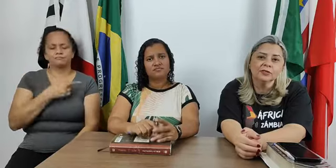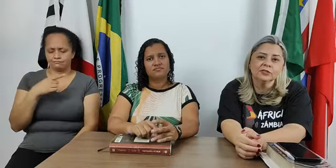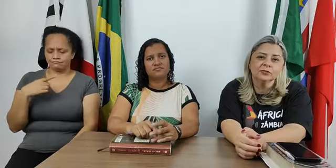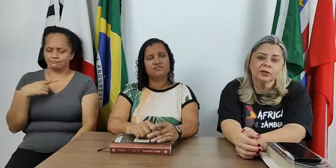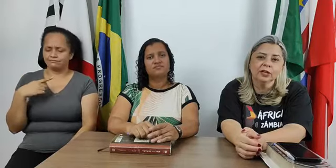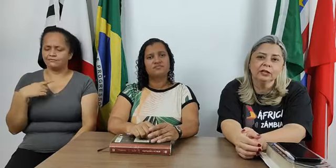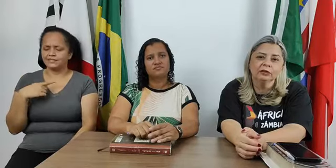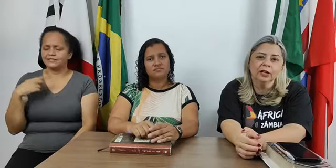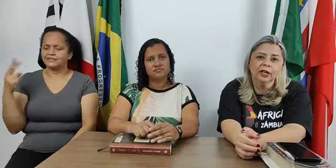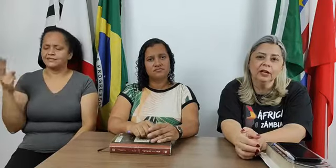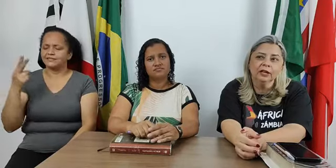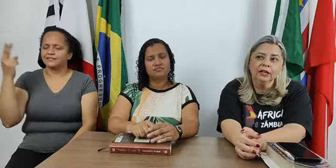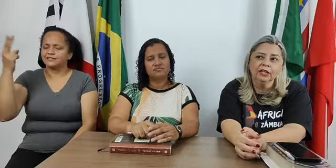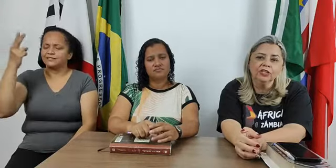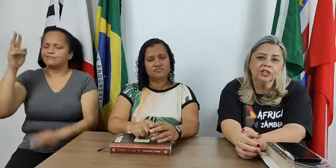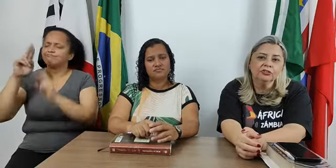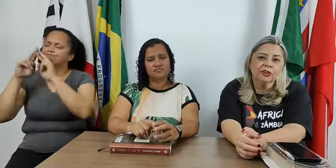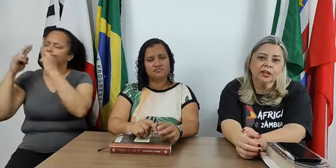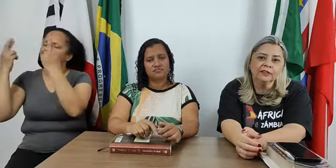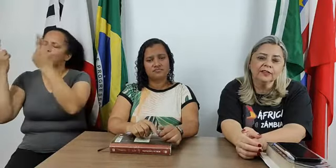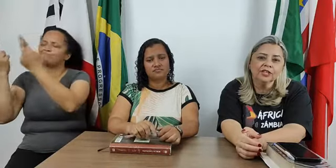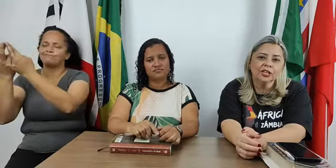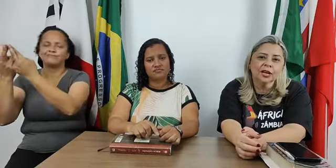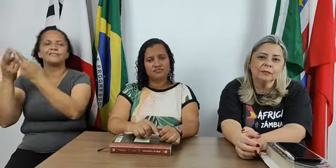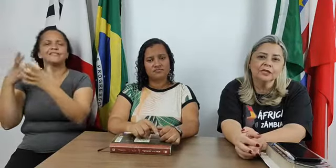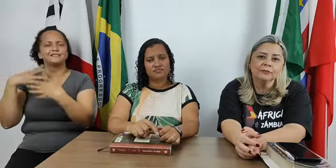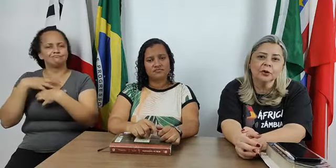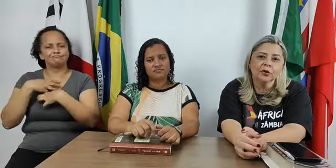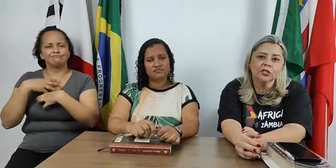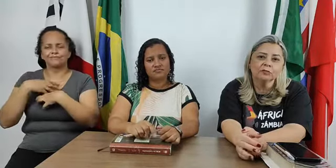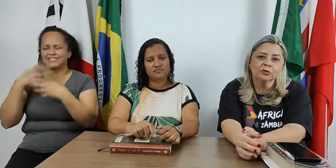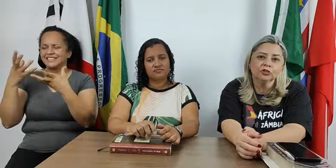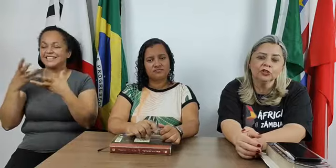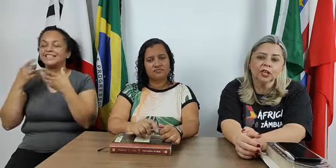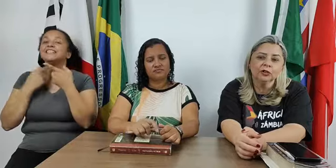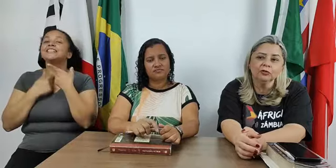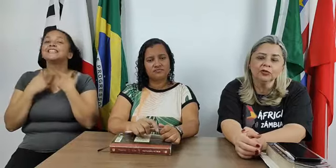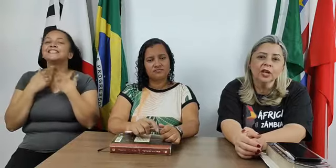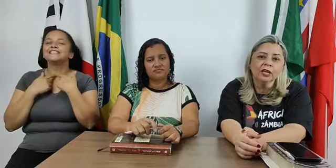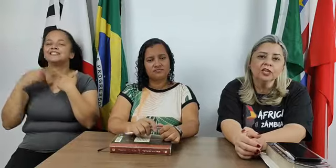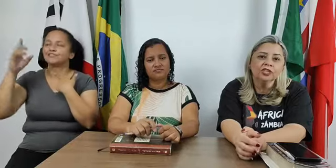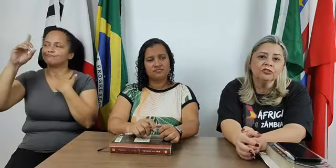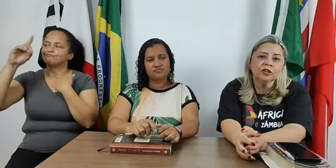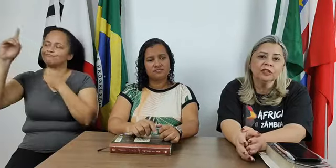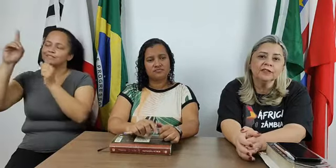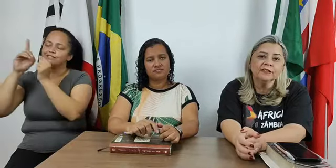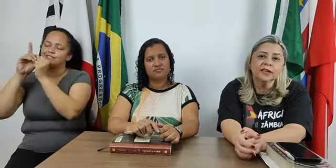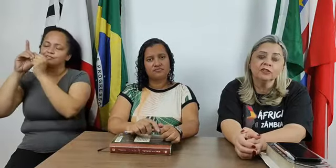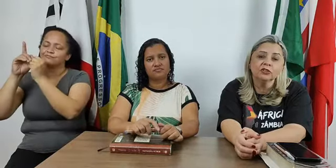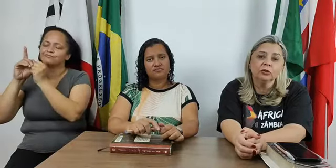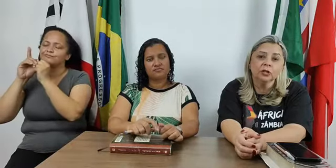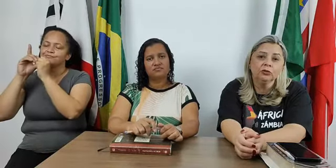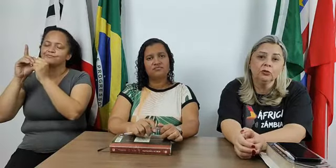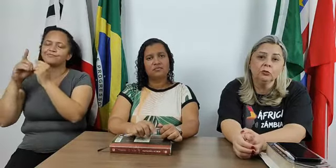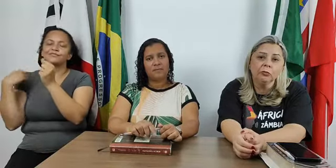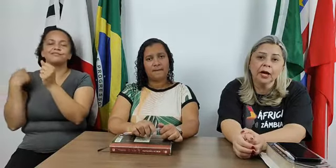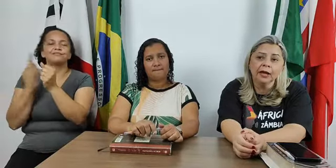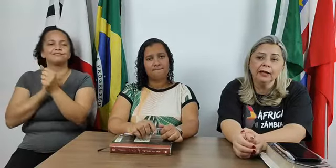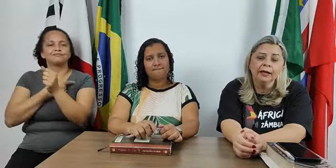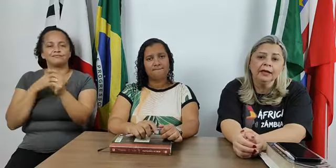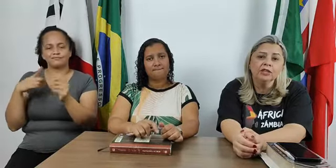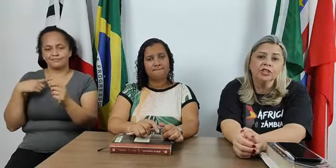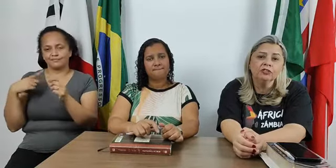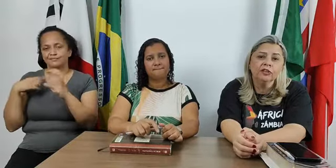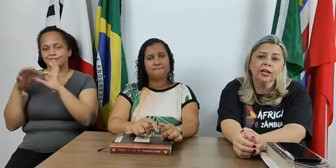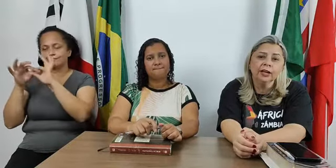as coisas do reino, né? Que a gente venha se chegar mais próximo de Deus, que a gente venha ter esse relacionamento com o